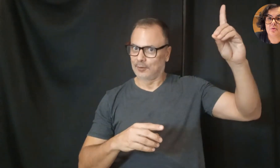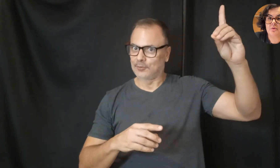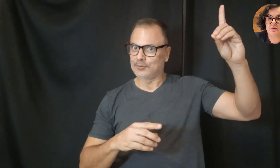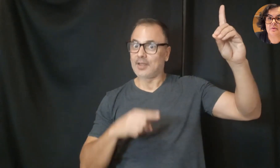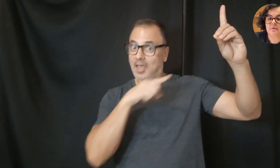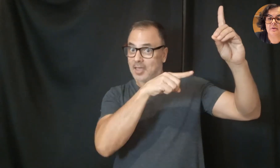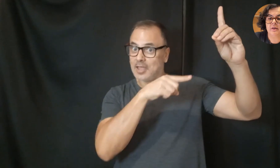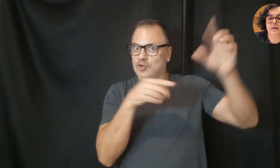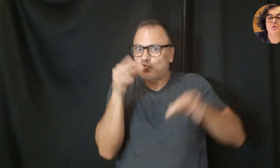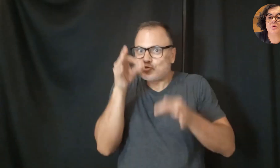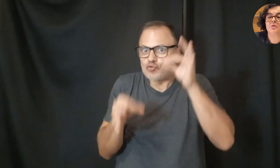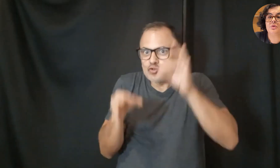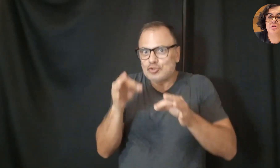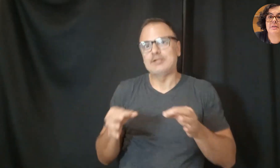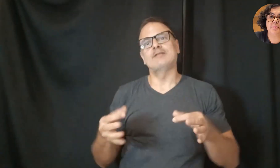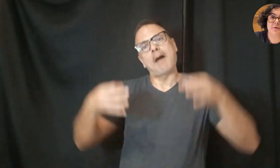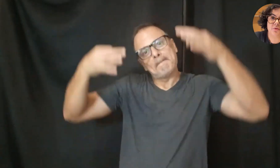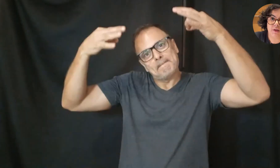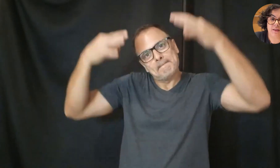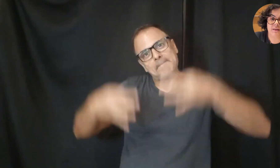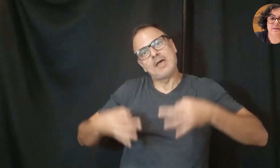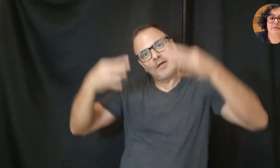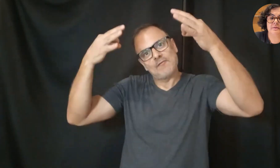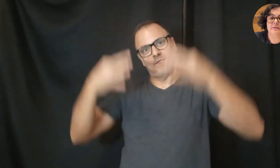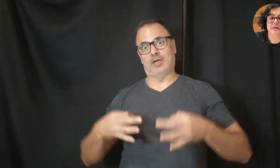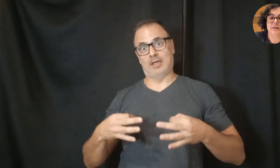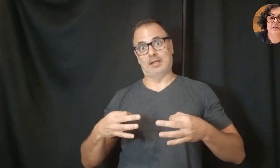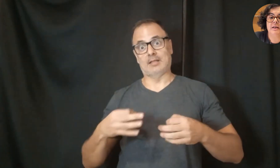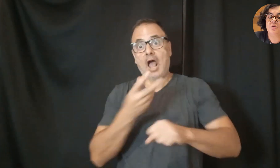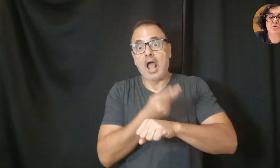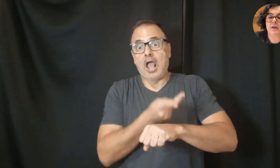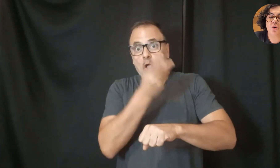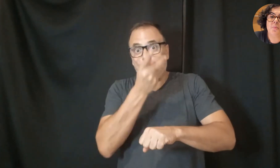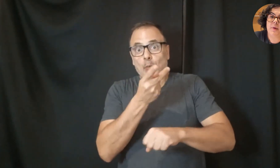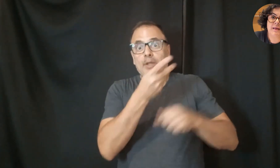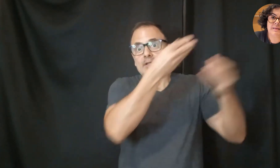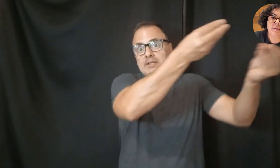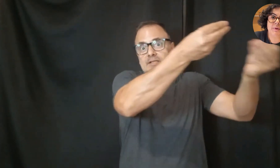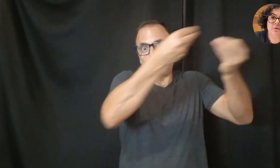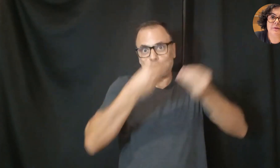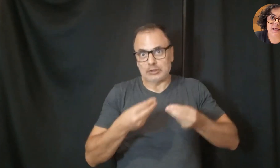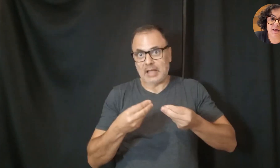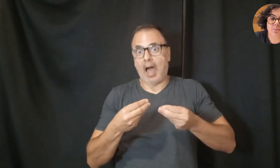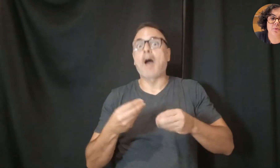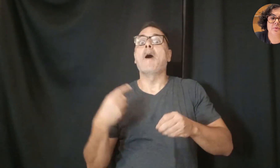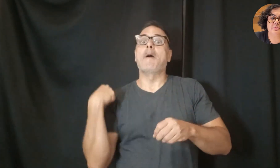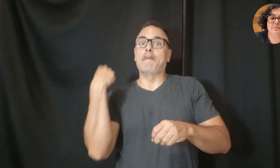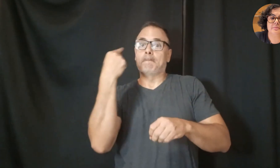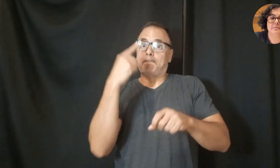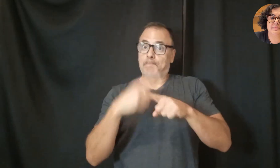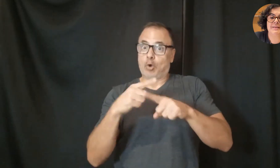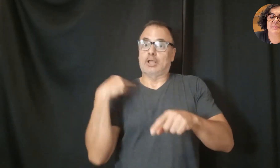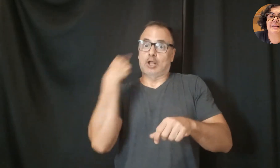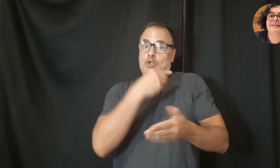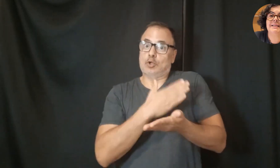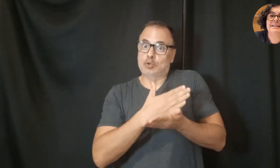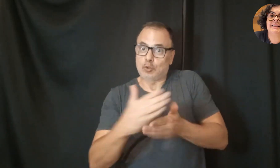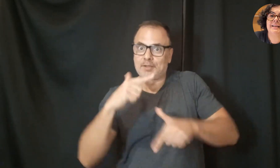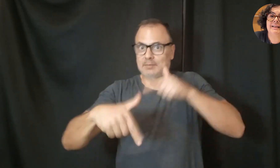Deus, em sua justiça perfeita, não nos recompensa pelo tempo, mas pela